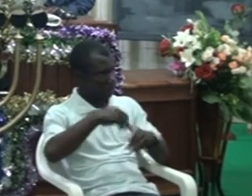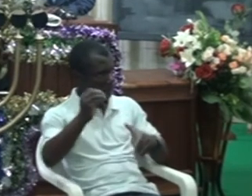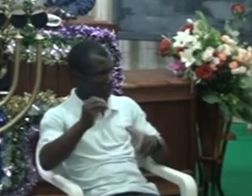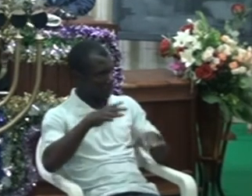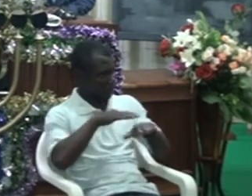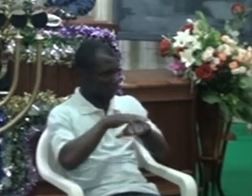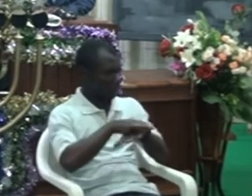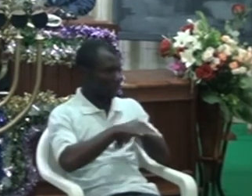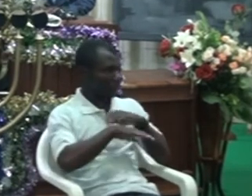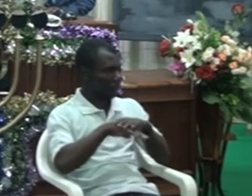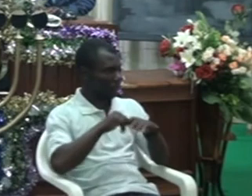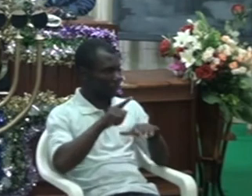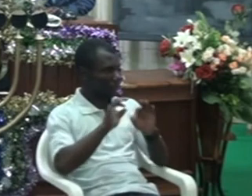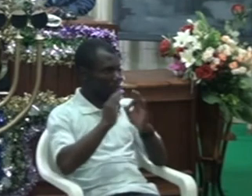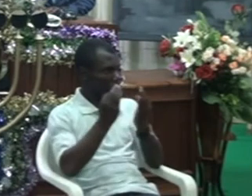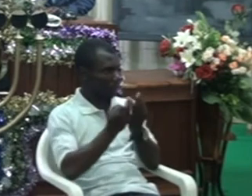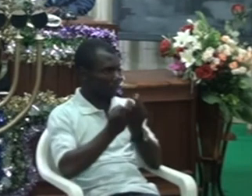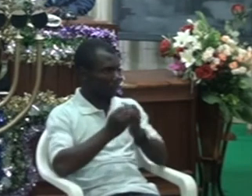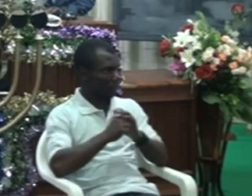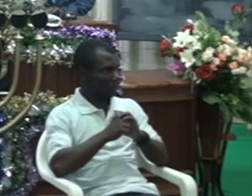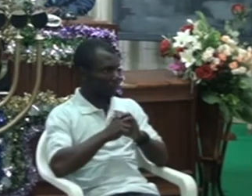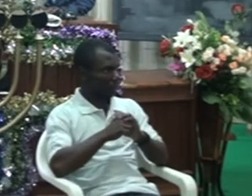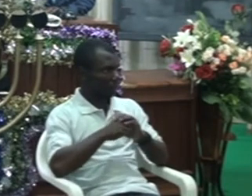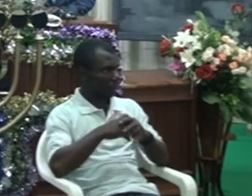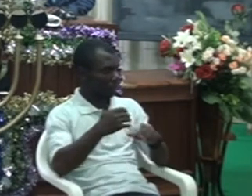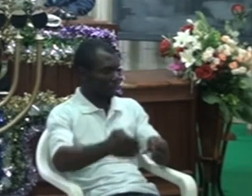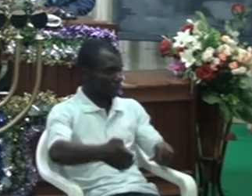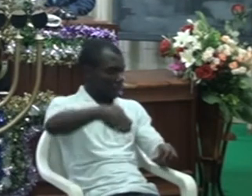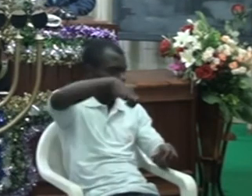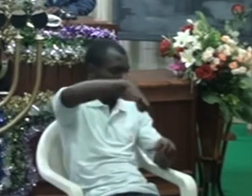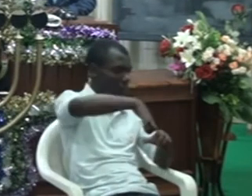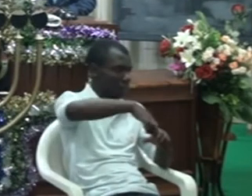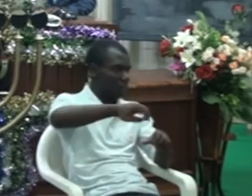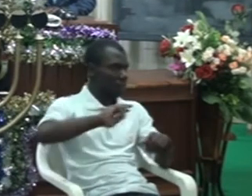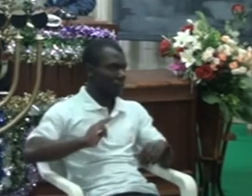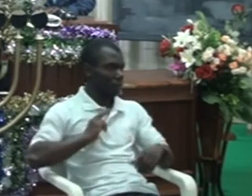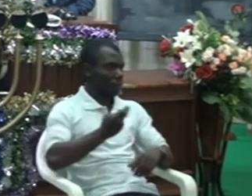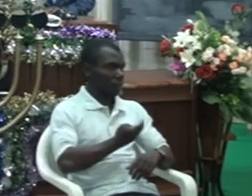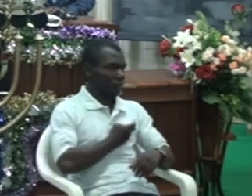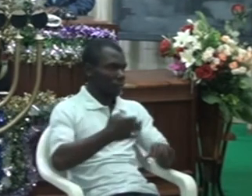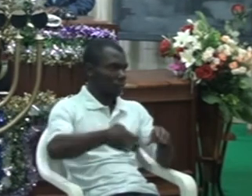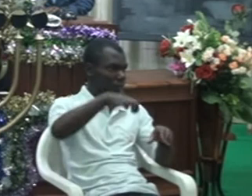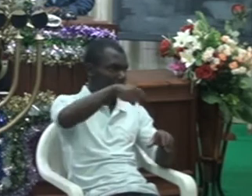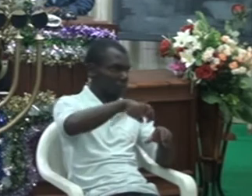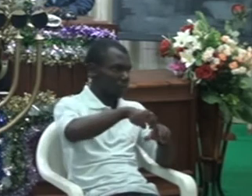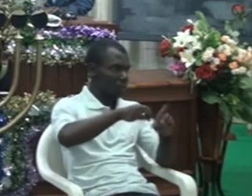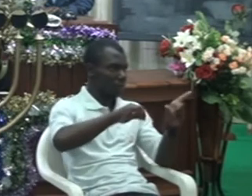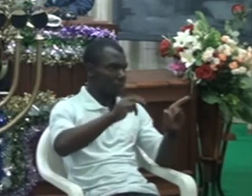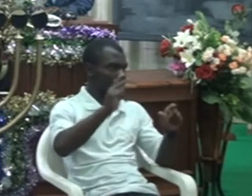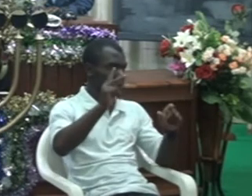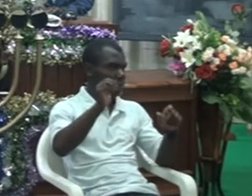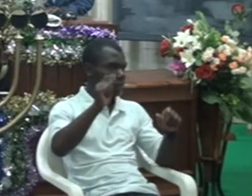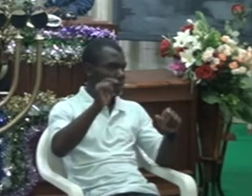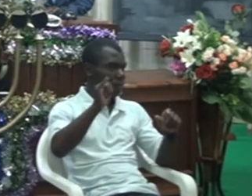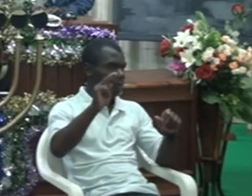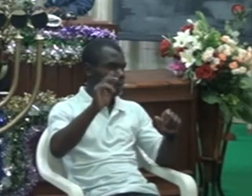aller consoler la famille. Station yetu Katindo. La station yetu Katindo. Katunangalia njia ya